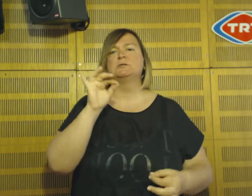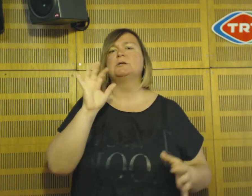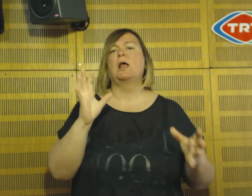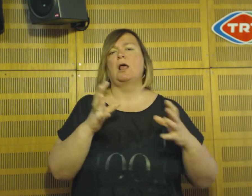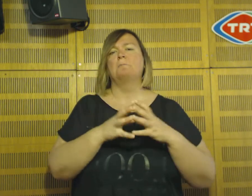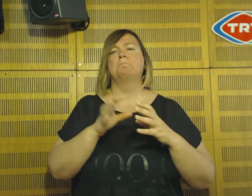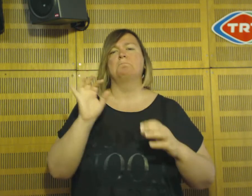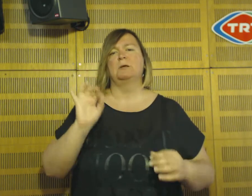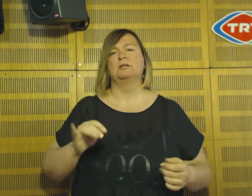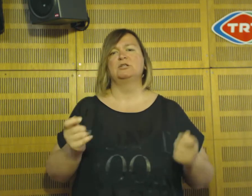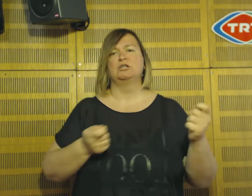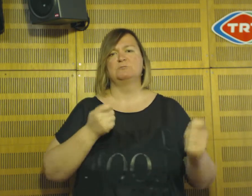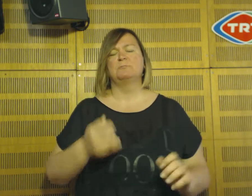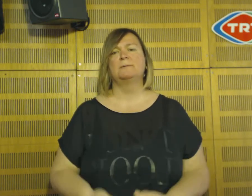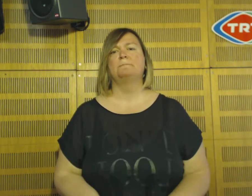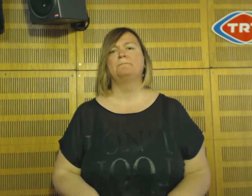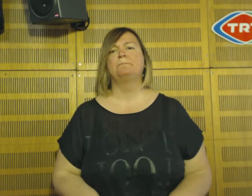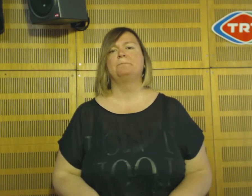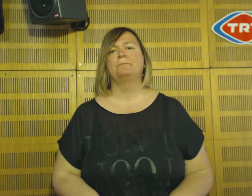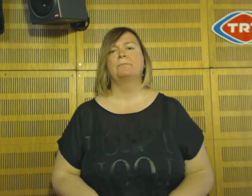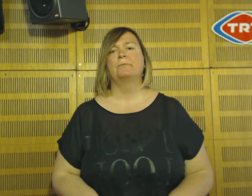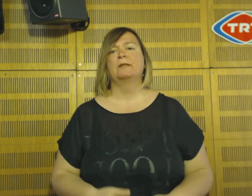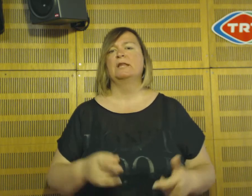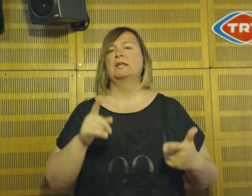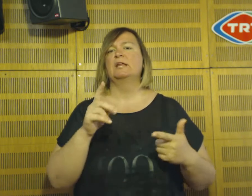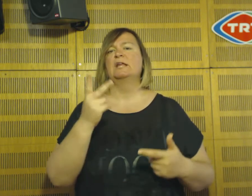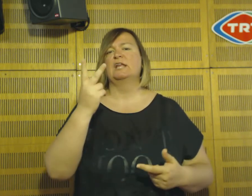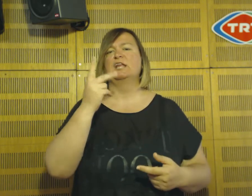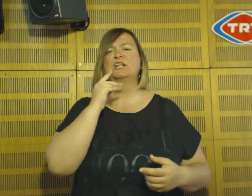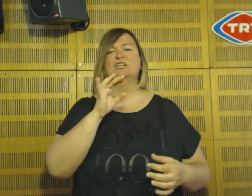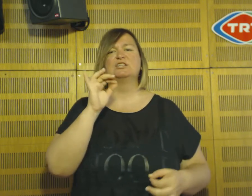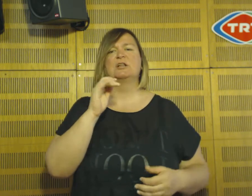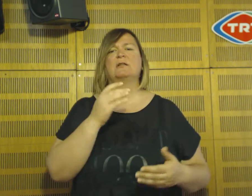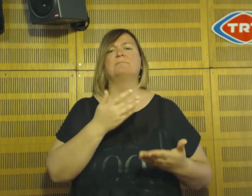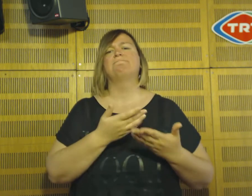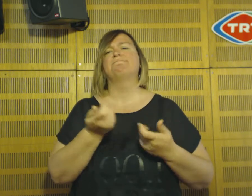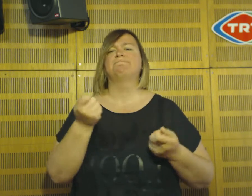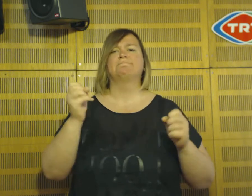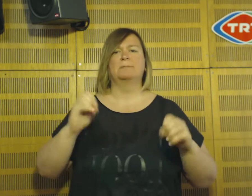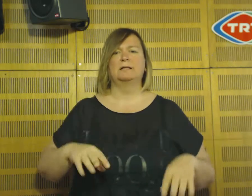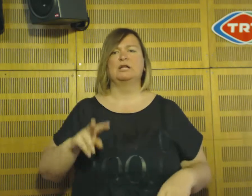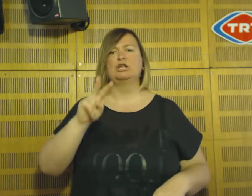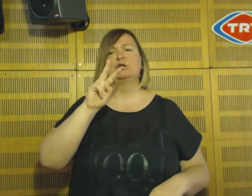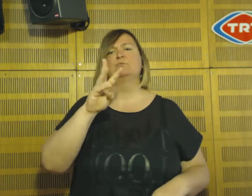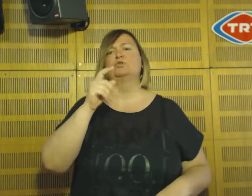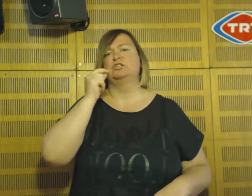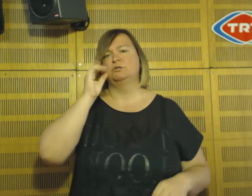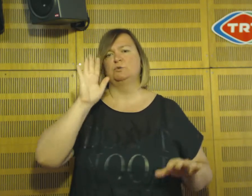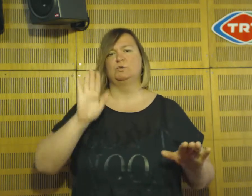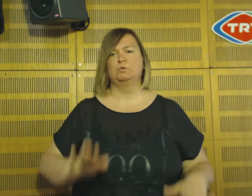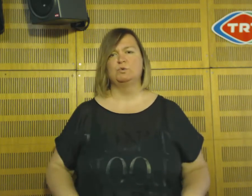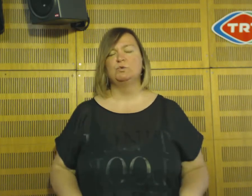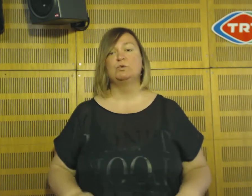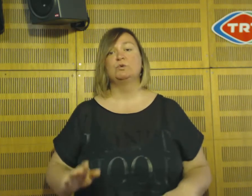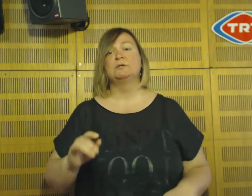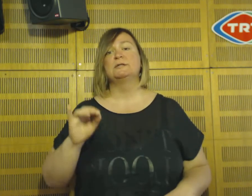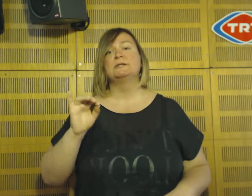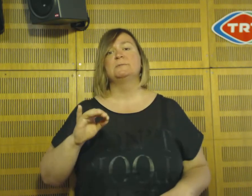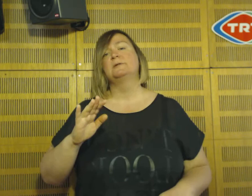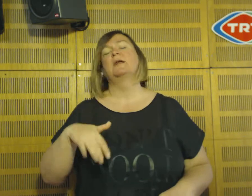çalışmaya başlamıştık. Evet. İki kişi çeşitli sebeplerden devam edememişti. 23 kişiye düşmüştük. Daha sonradan biz Ankara